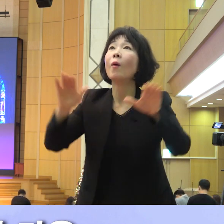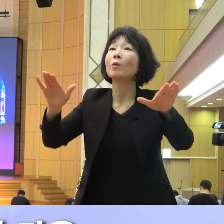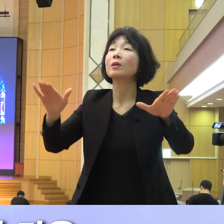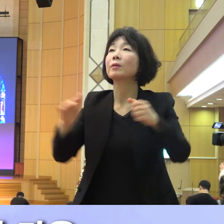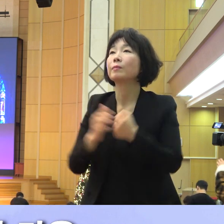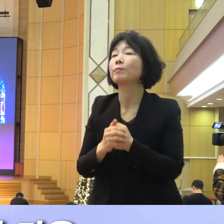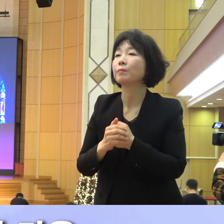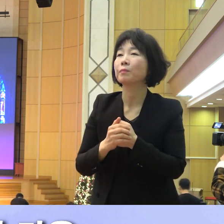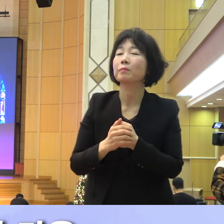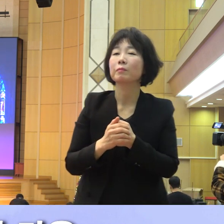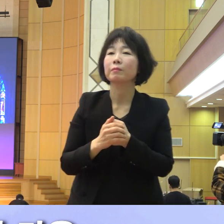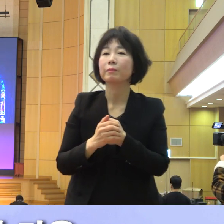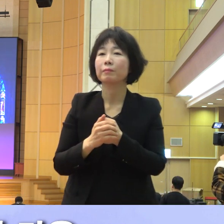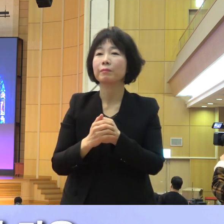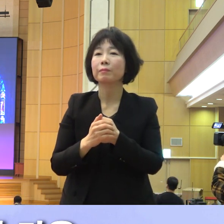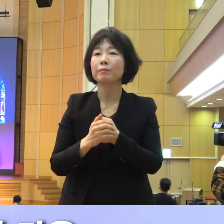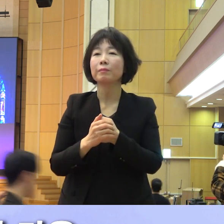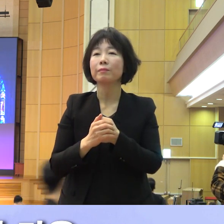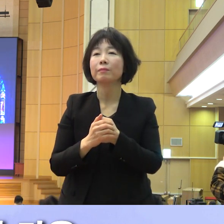오늘은